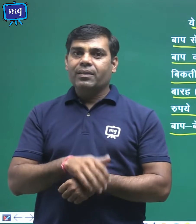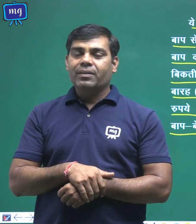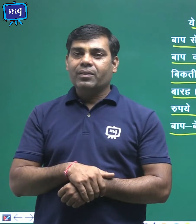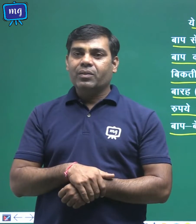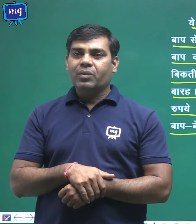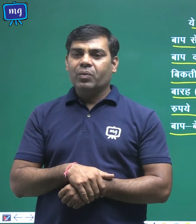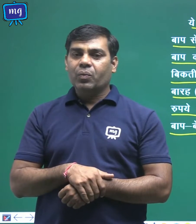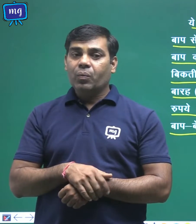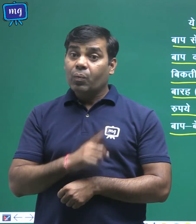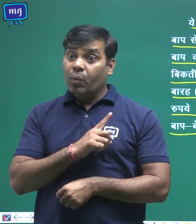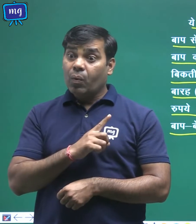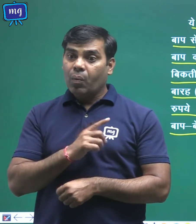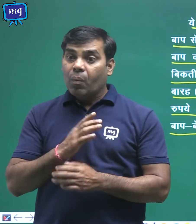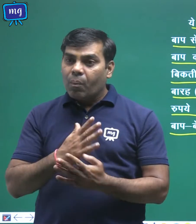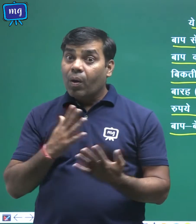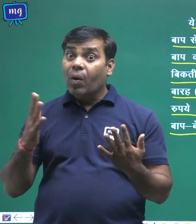वो बहुत ही